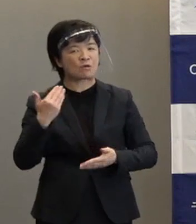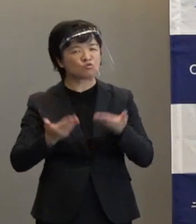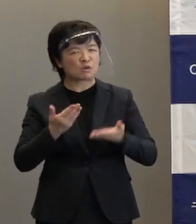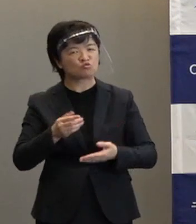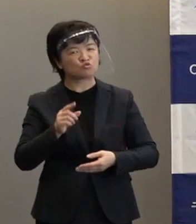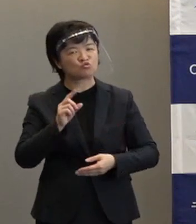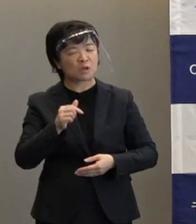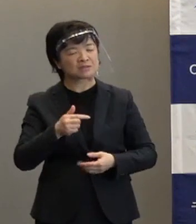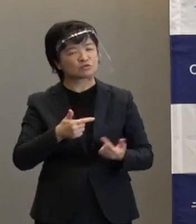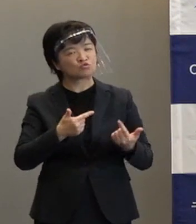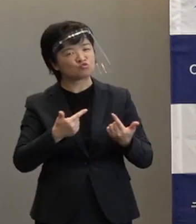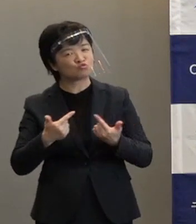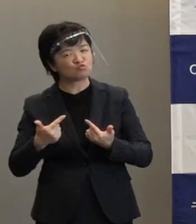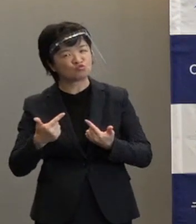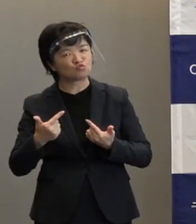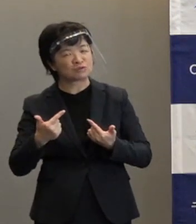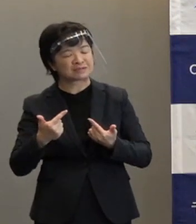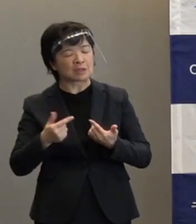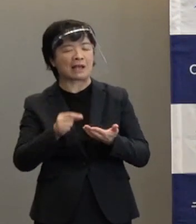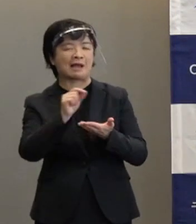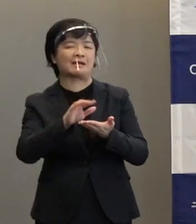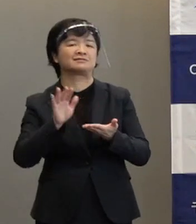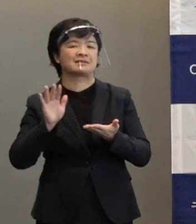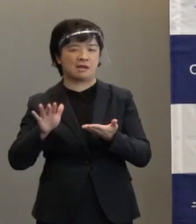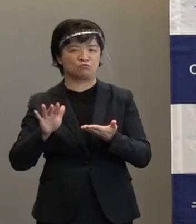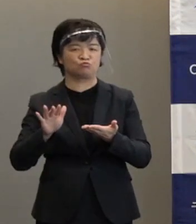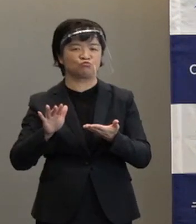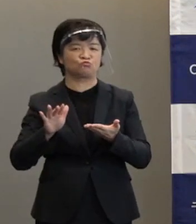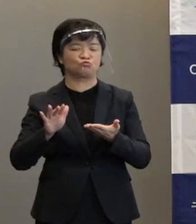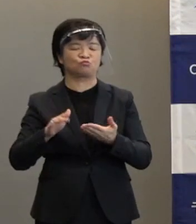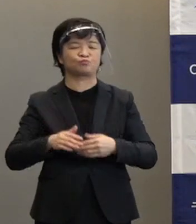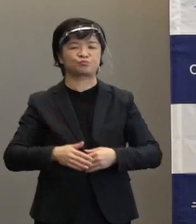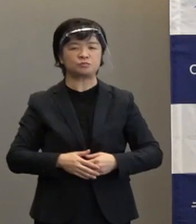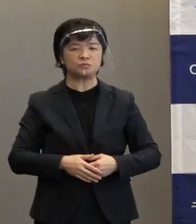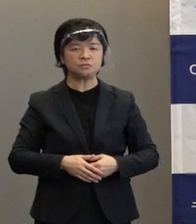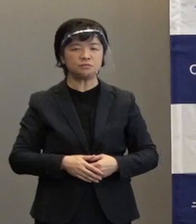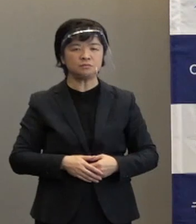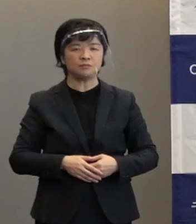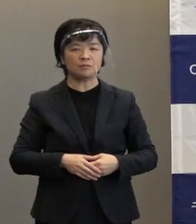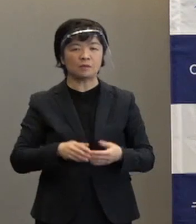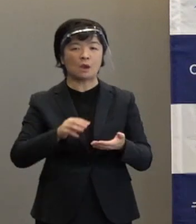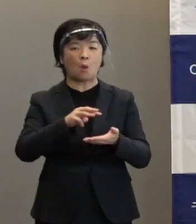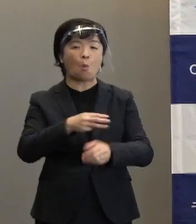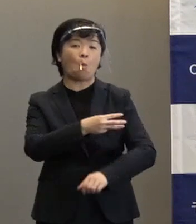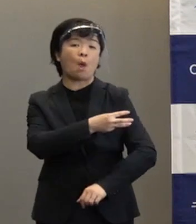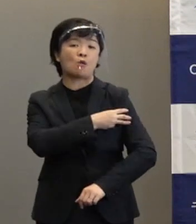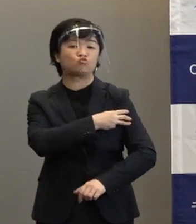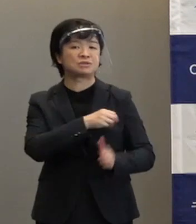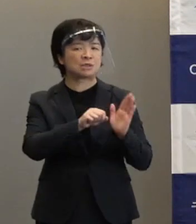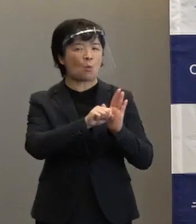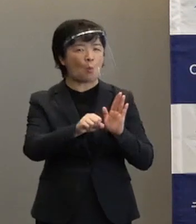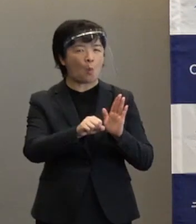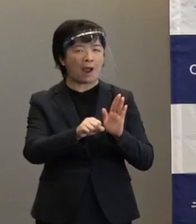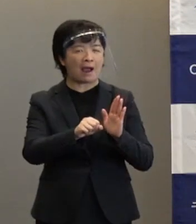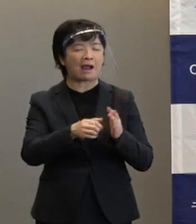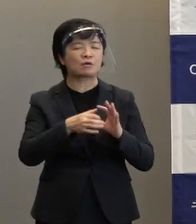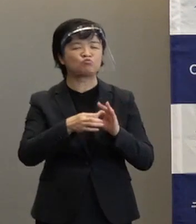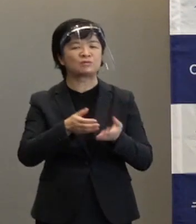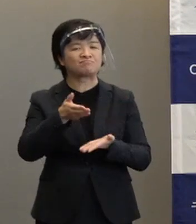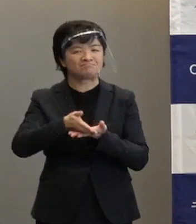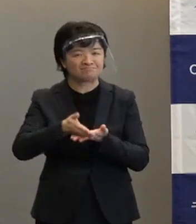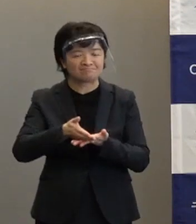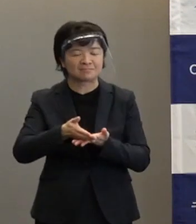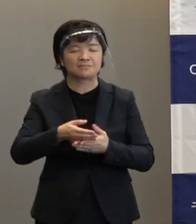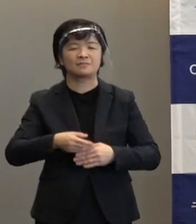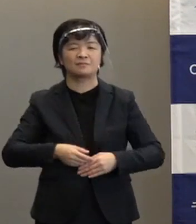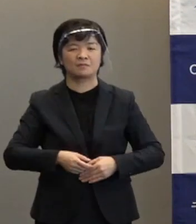ういったようなところは見受けられるところでございます。あとワクチンの有効性でございますけれども、今の変異株、もとも